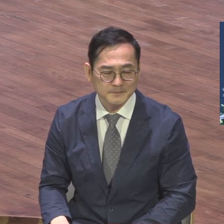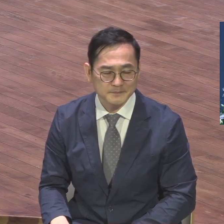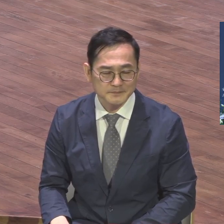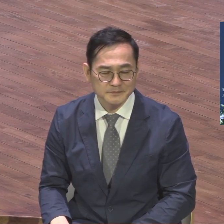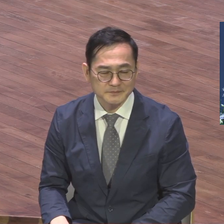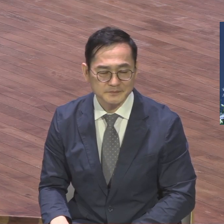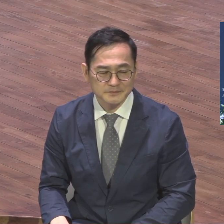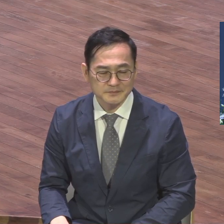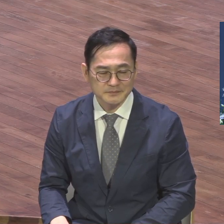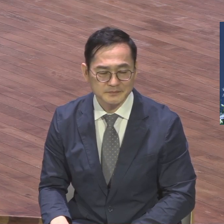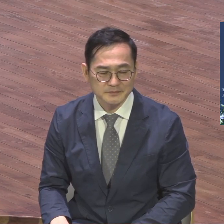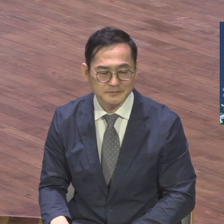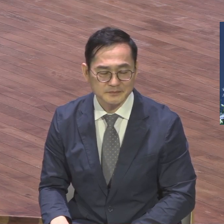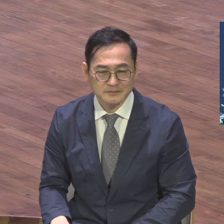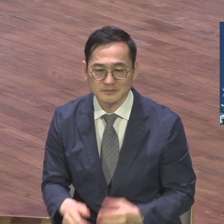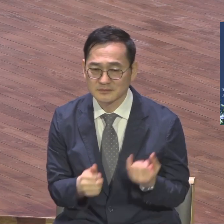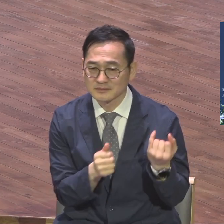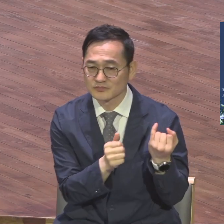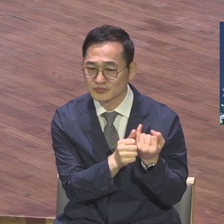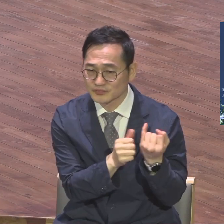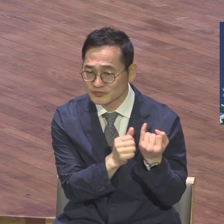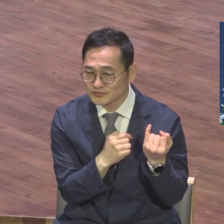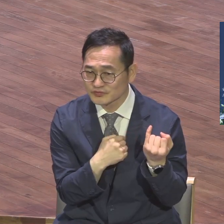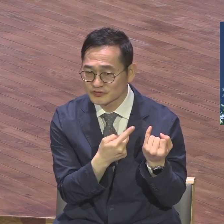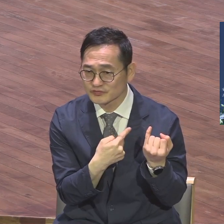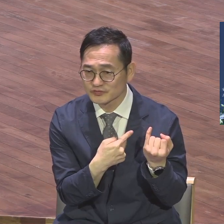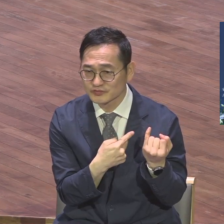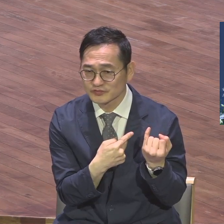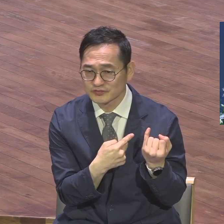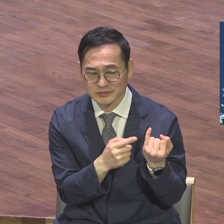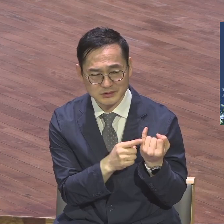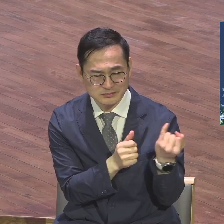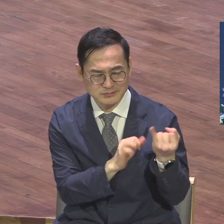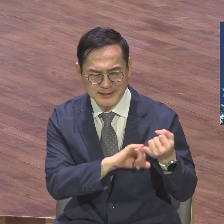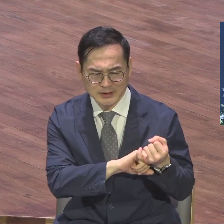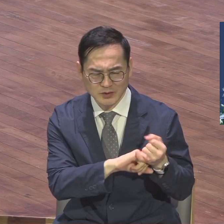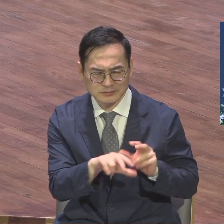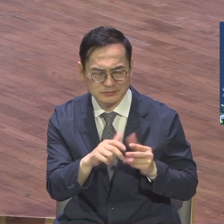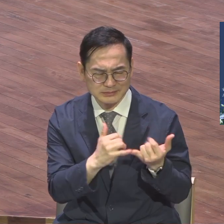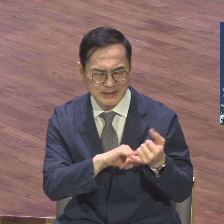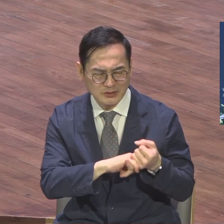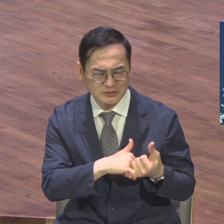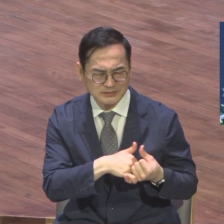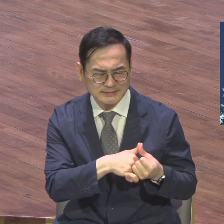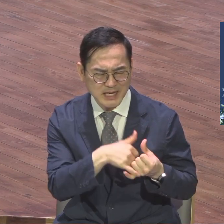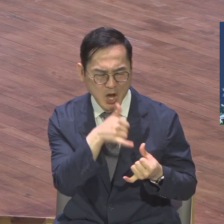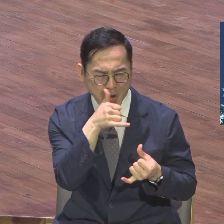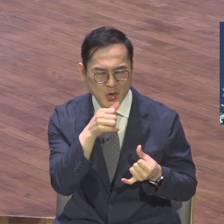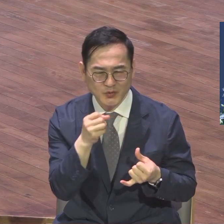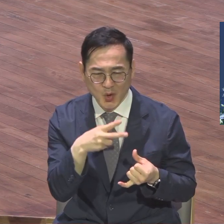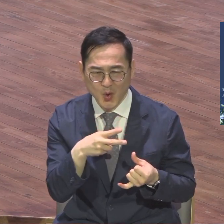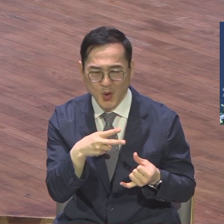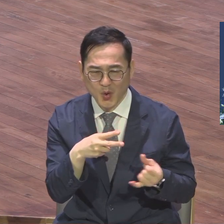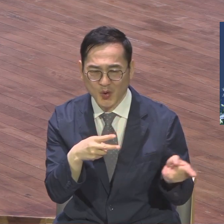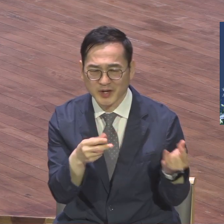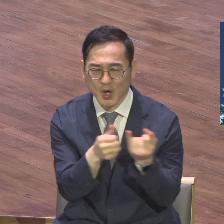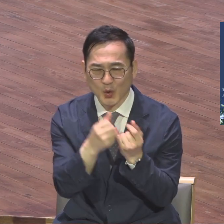이번에 지사령과의 약속도 있고 또 그런 기념하는